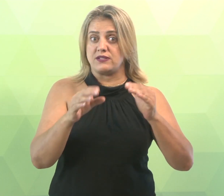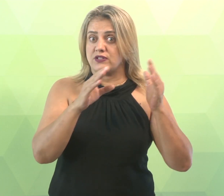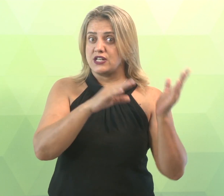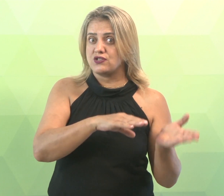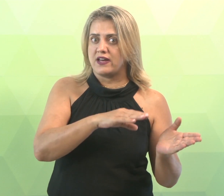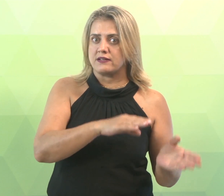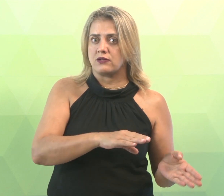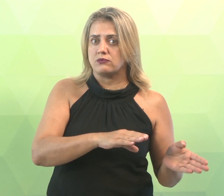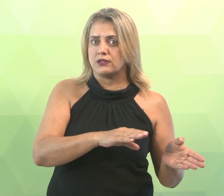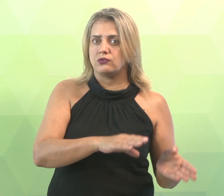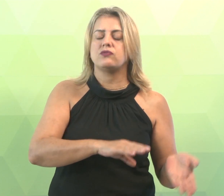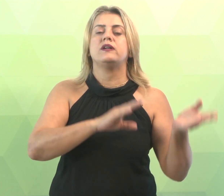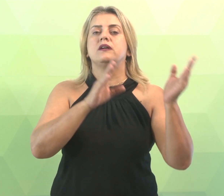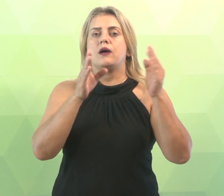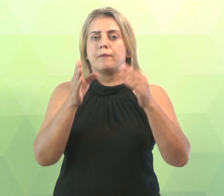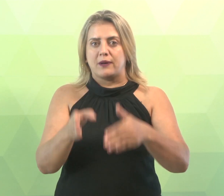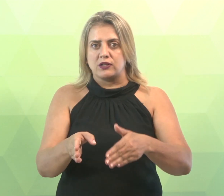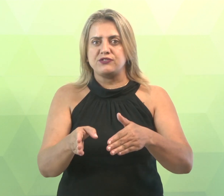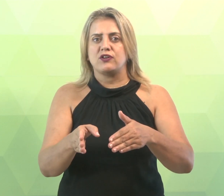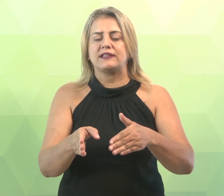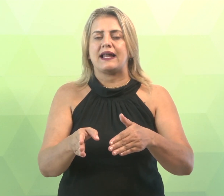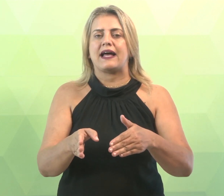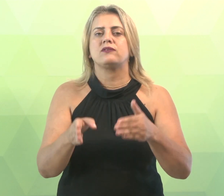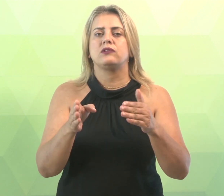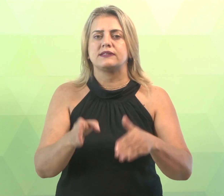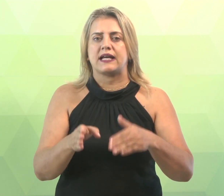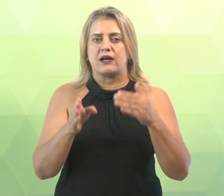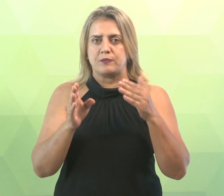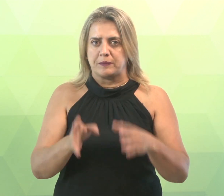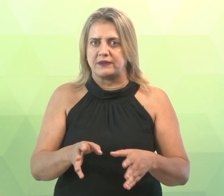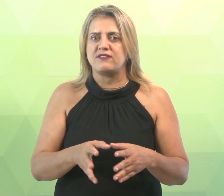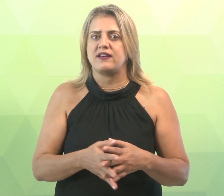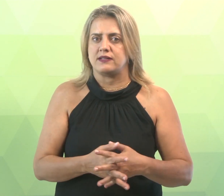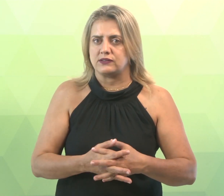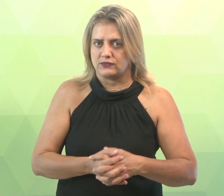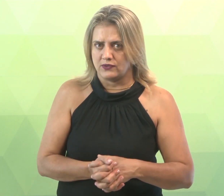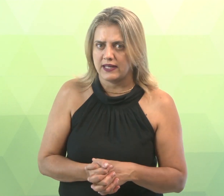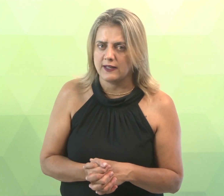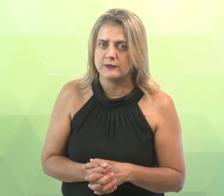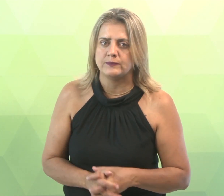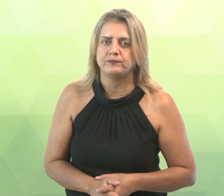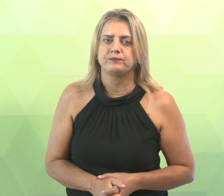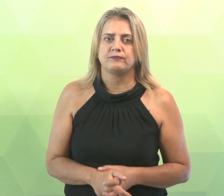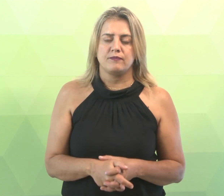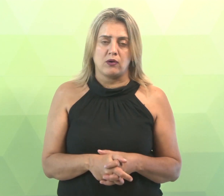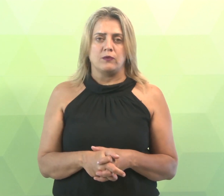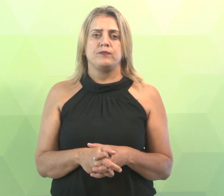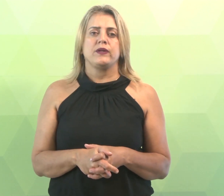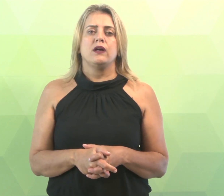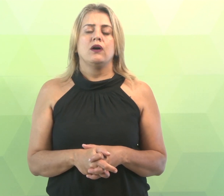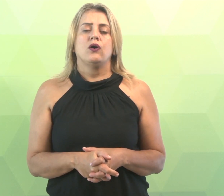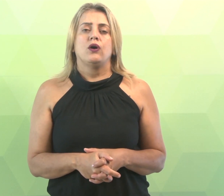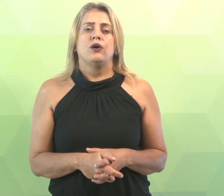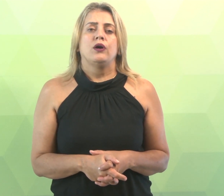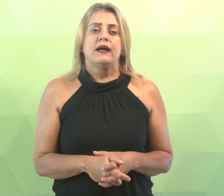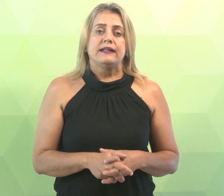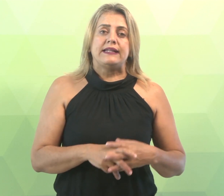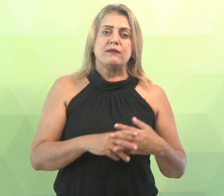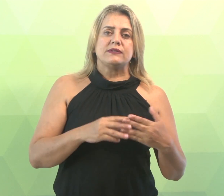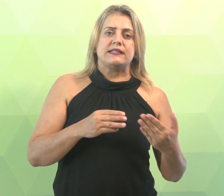vocês tiverem alguma dúvida, pode voltar lá no glossário para poder ver isso, ok? Bom, temos